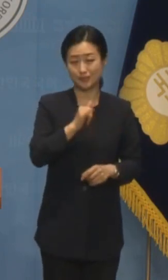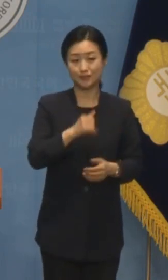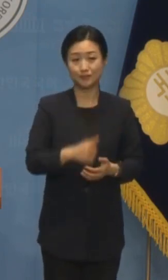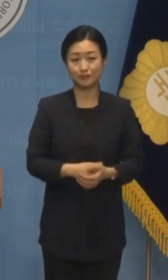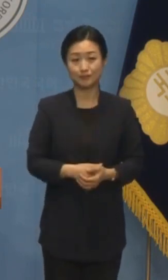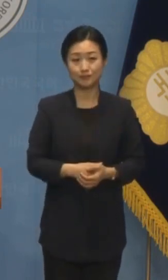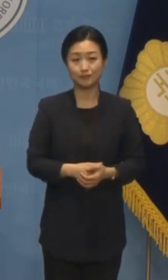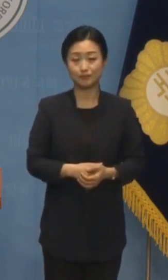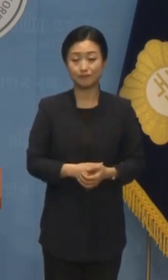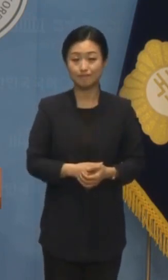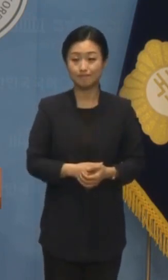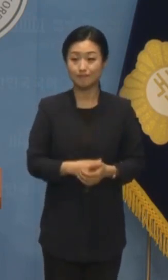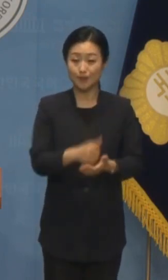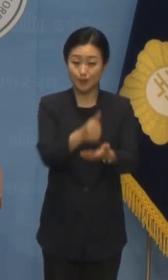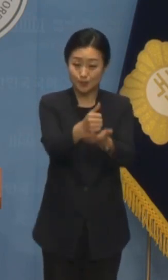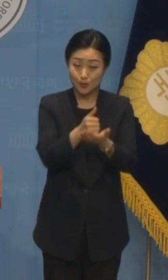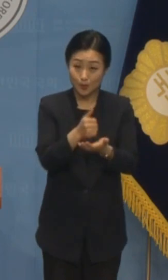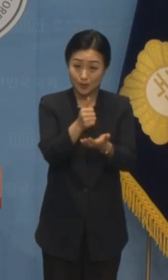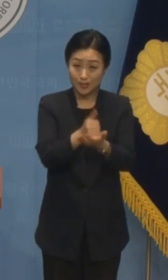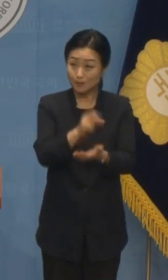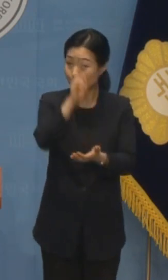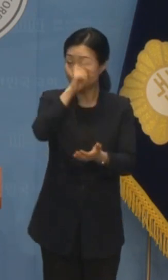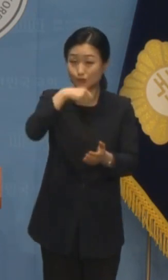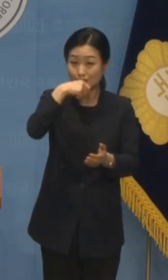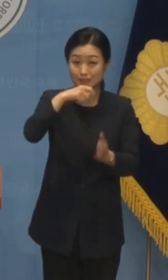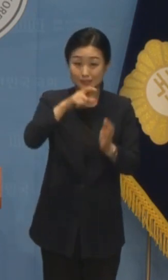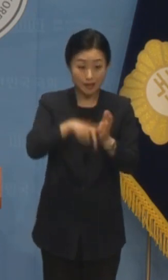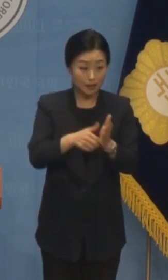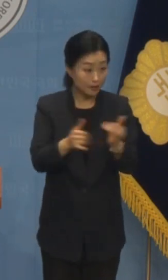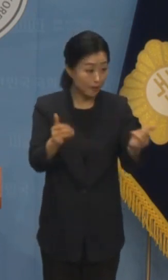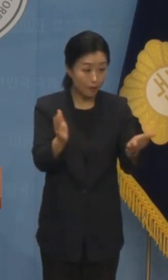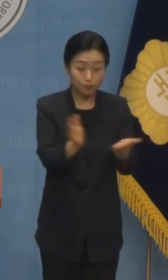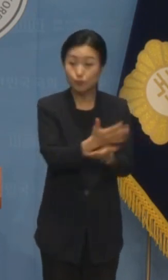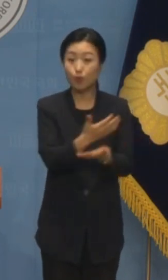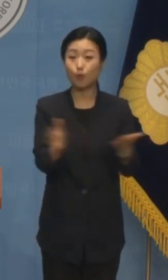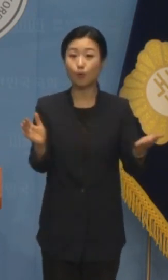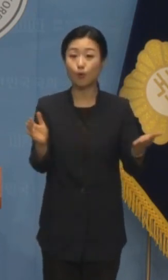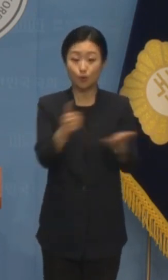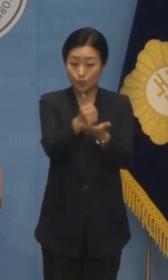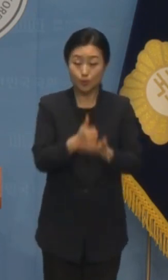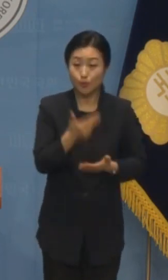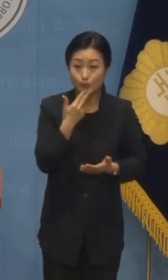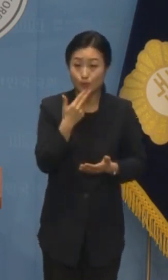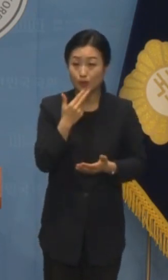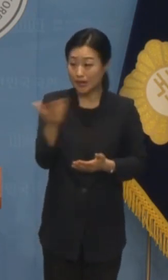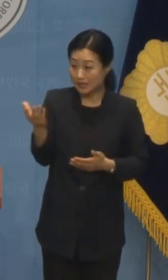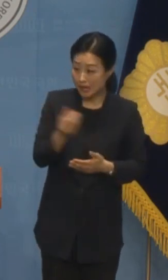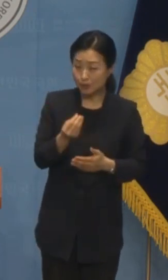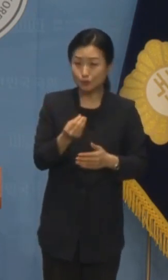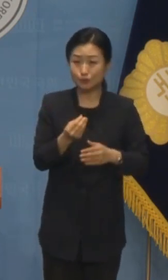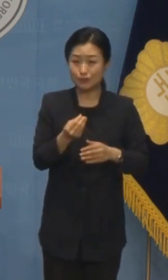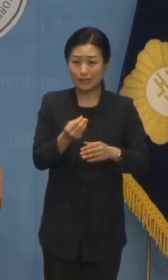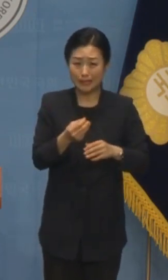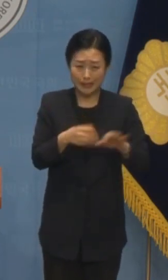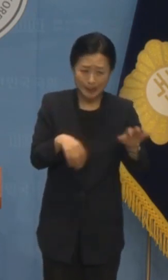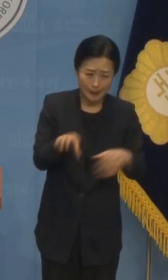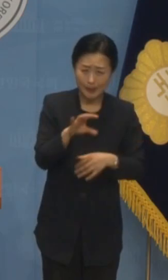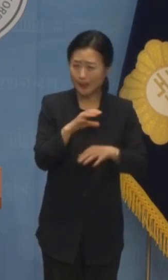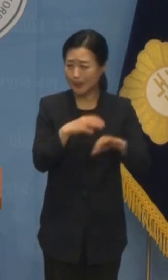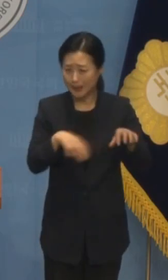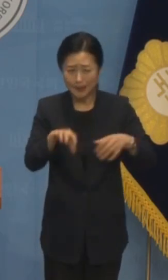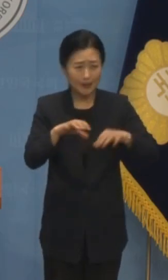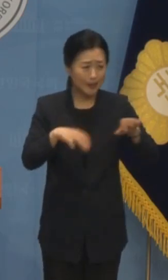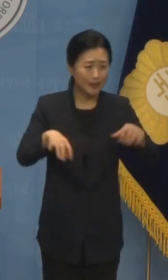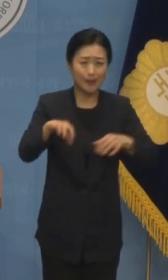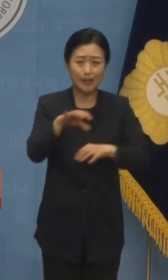있습니다. 한참 손님들이 북적거릴 시간인데도 테이블이 비어 있는데요. 대출을 대출로 막고 대출 상환 기간을 소폭